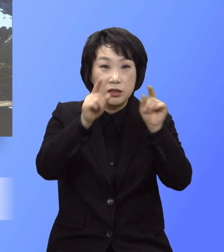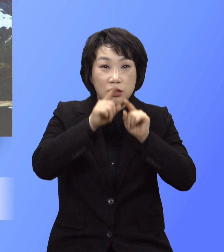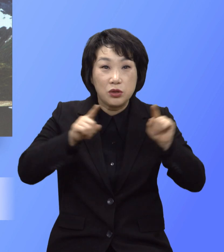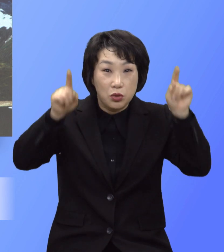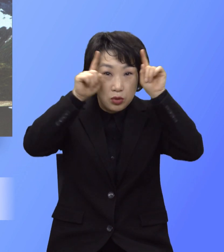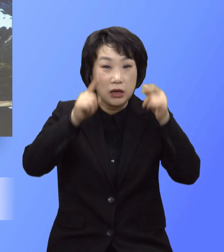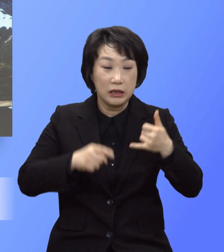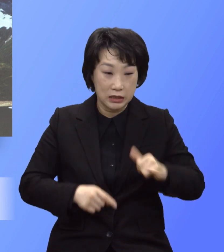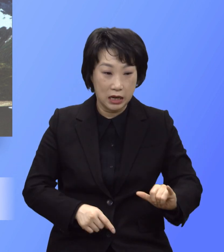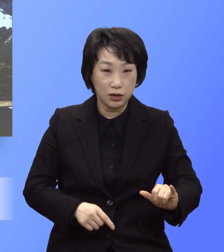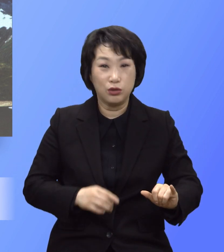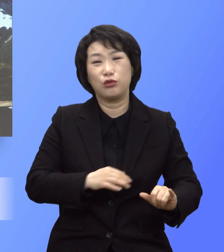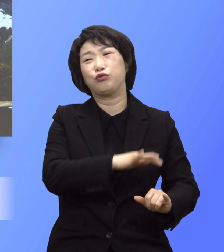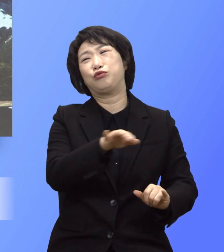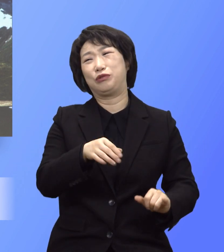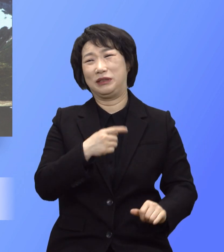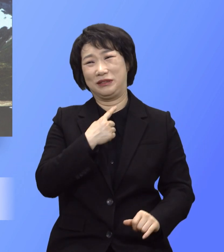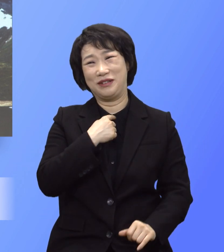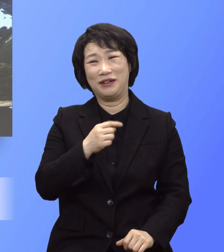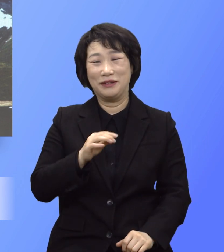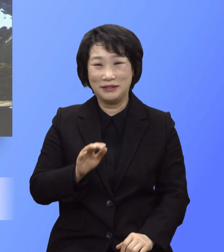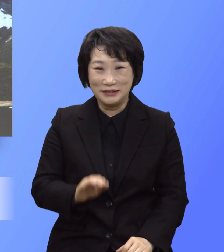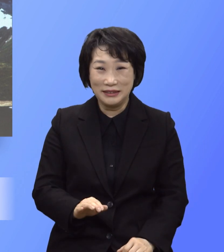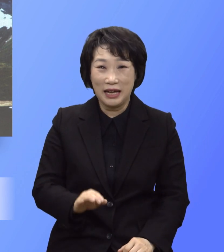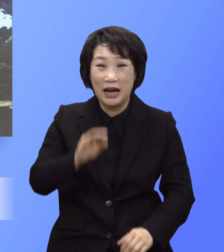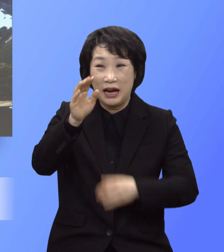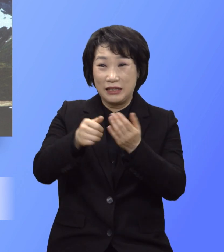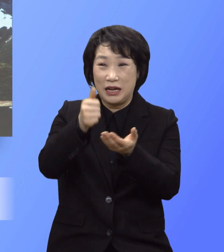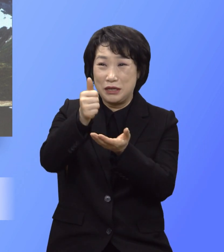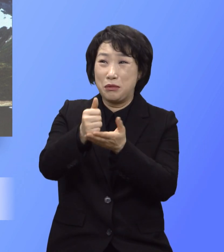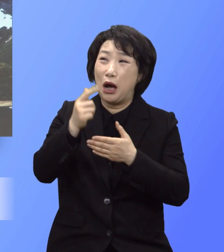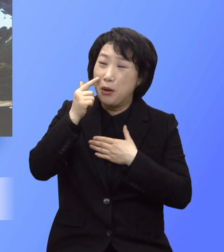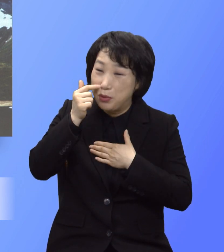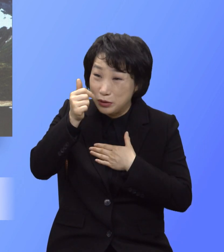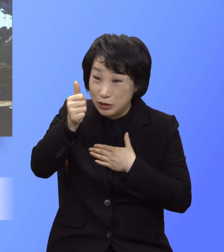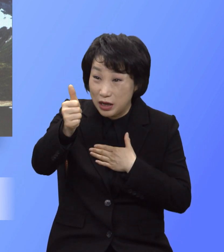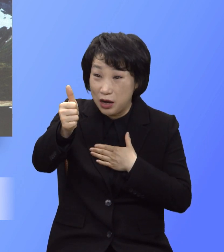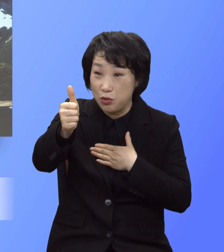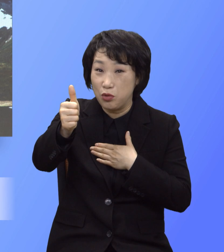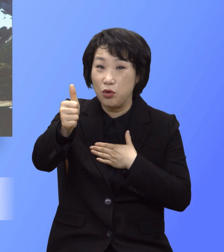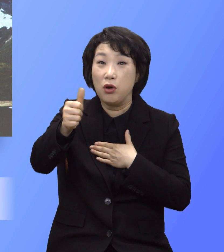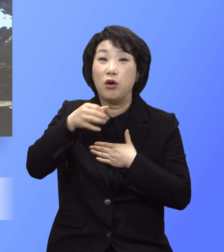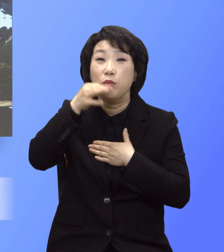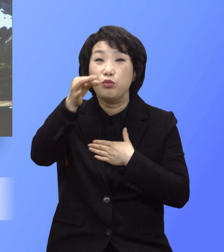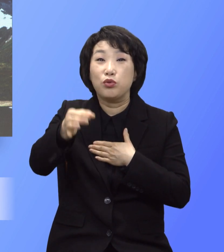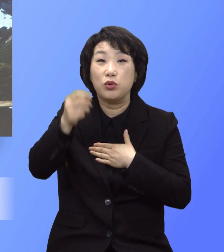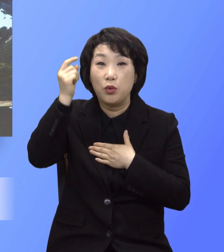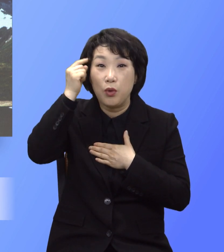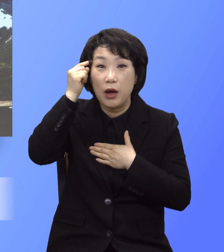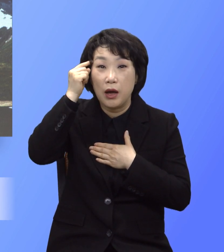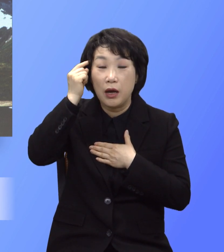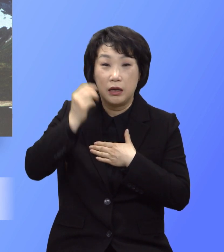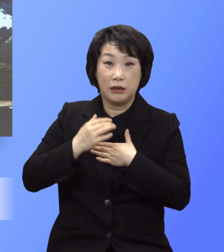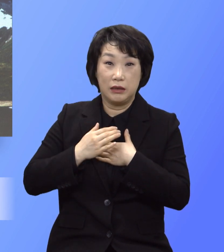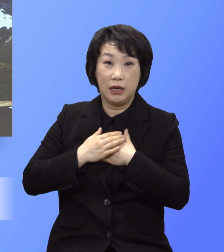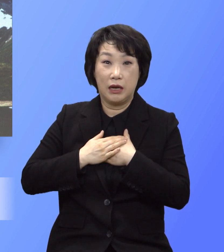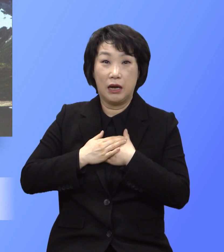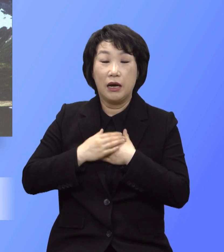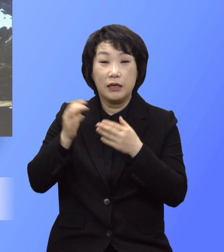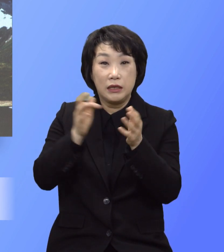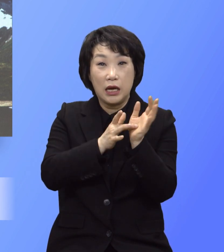지옥의 자식이었는데 하나님을 아버지라 부르는 것은 내가